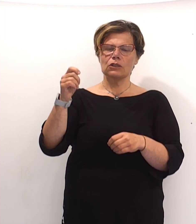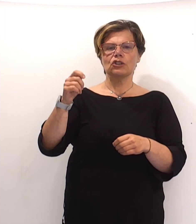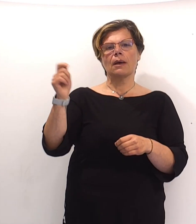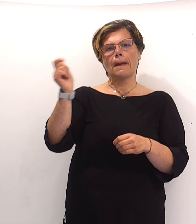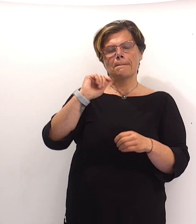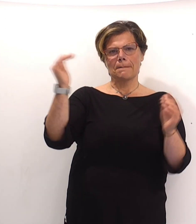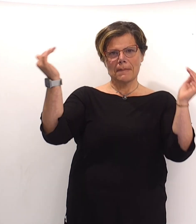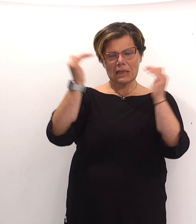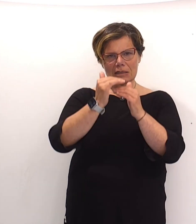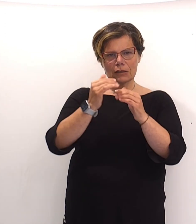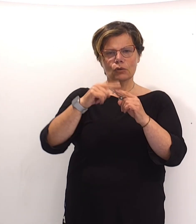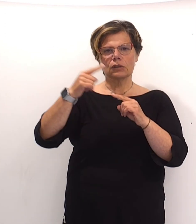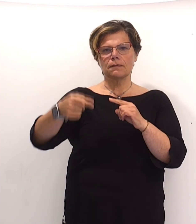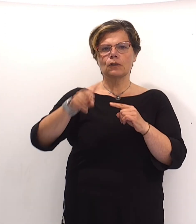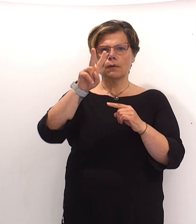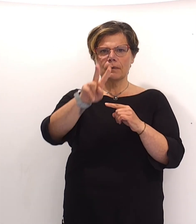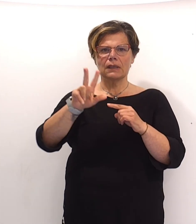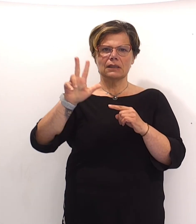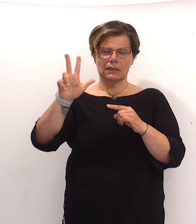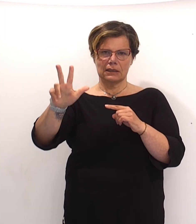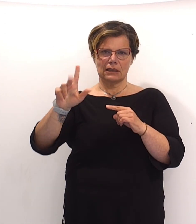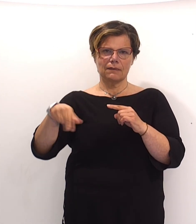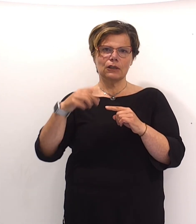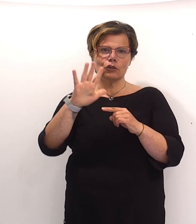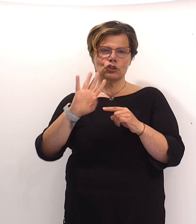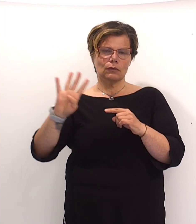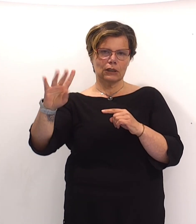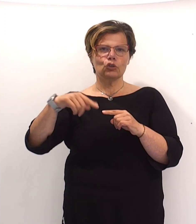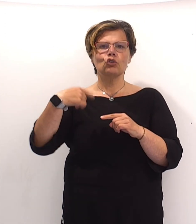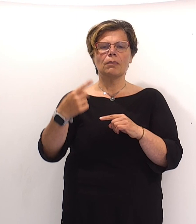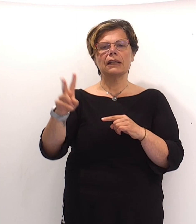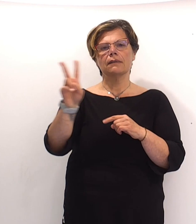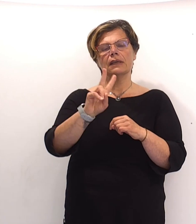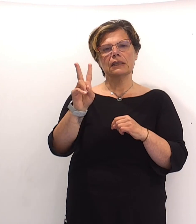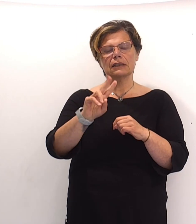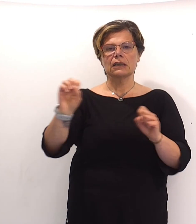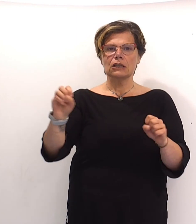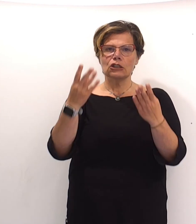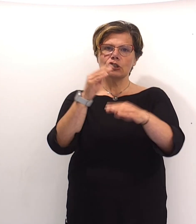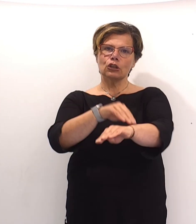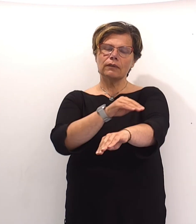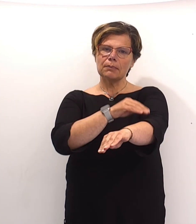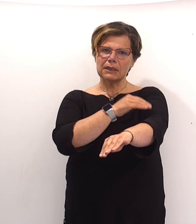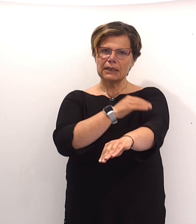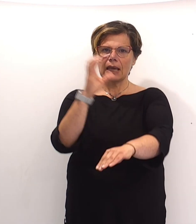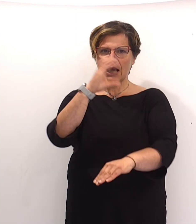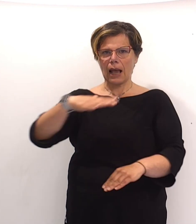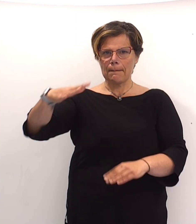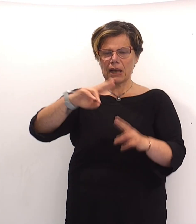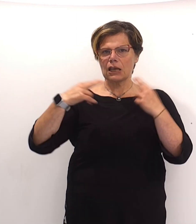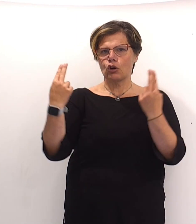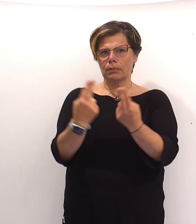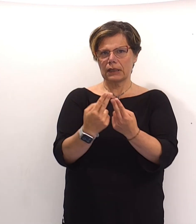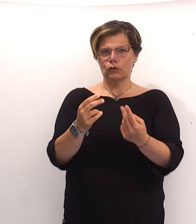alle 23:59 di domani, venerdì 19 aprile, su tutta la Campania.